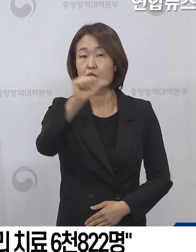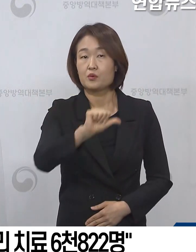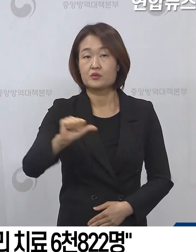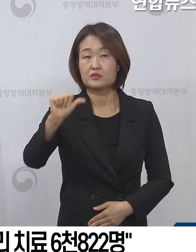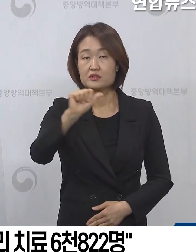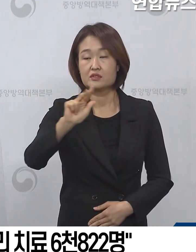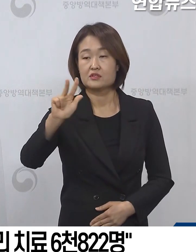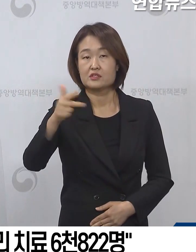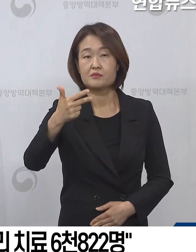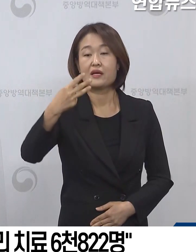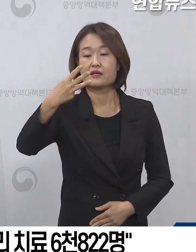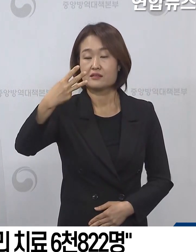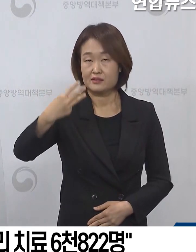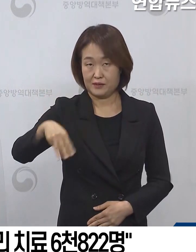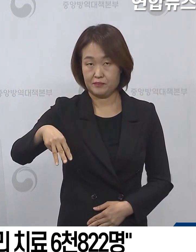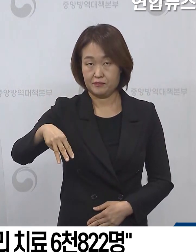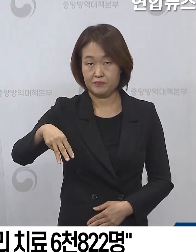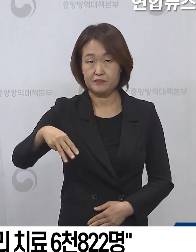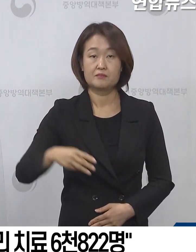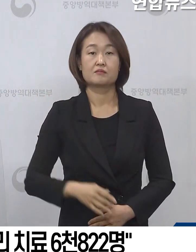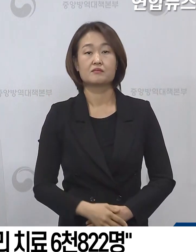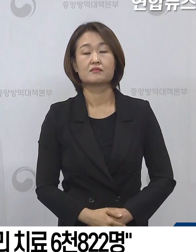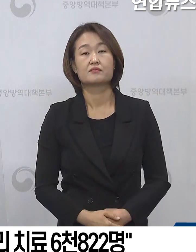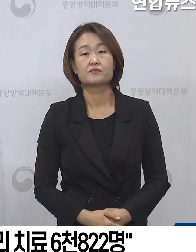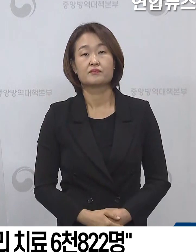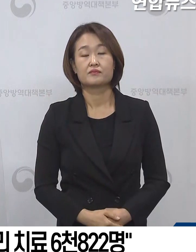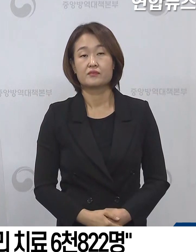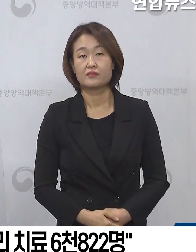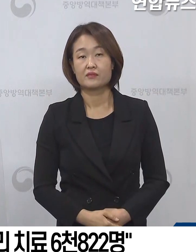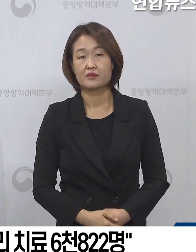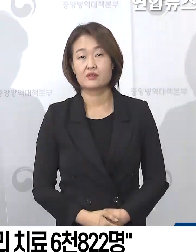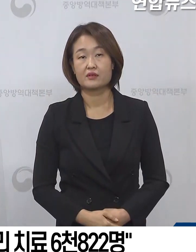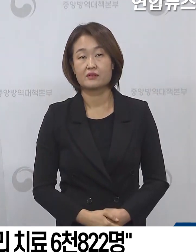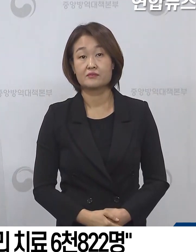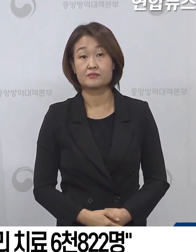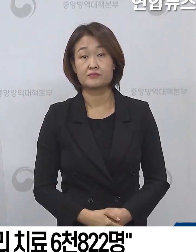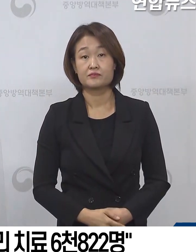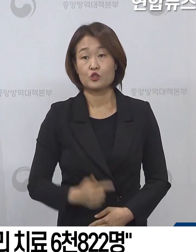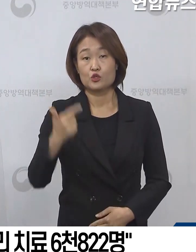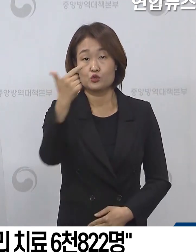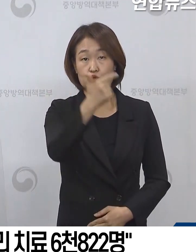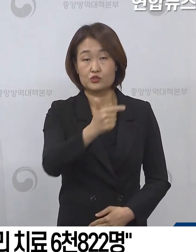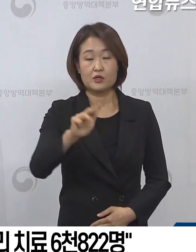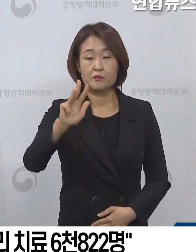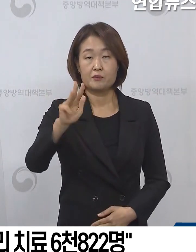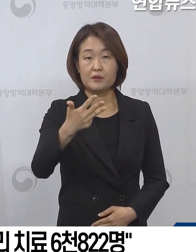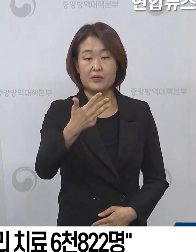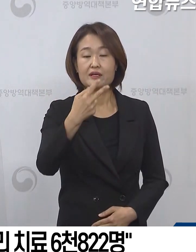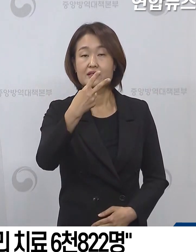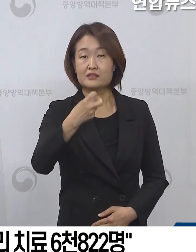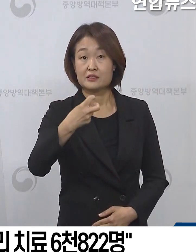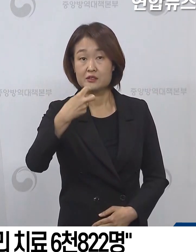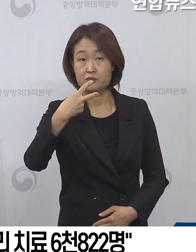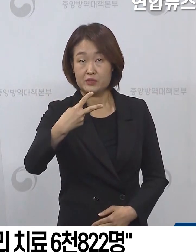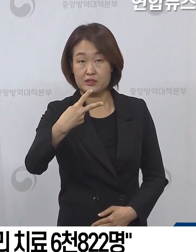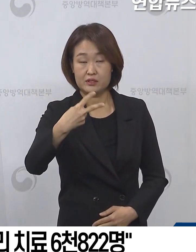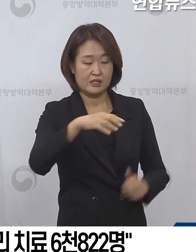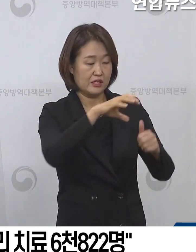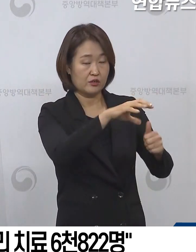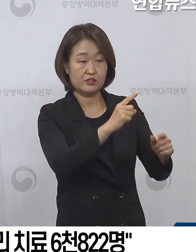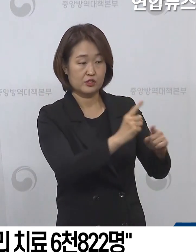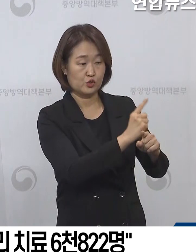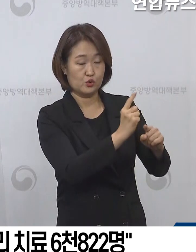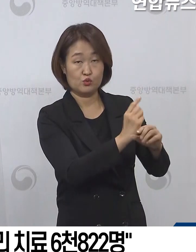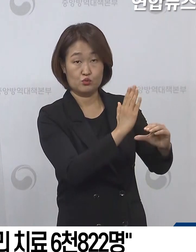15703 명입니다 현재는 6822 명의 정글이 치료중